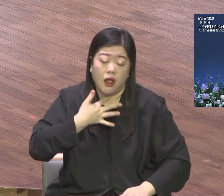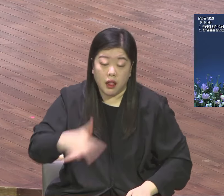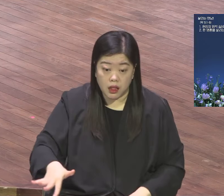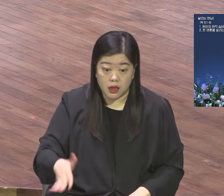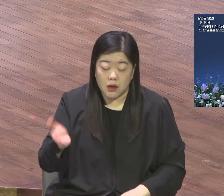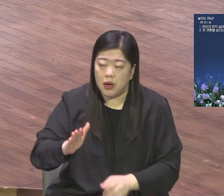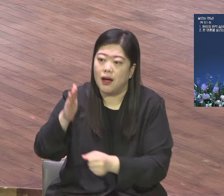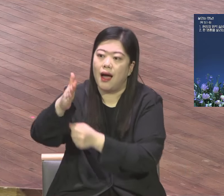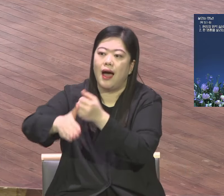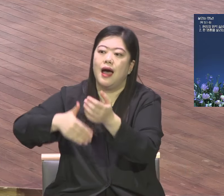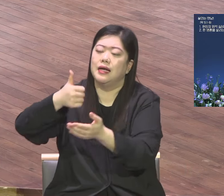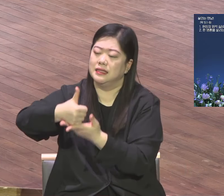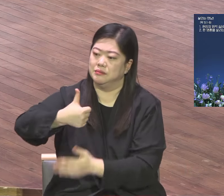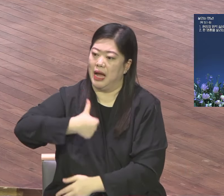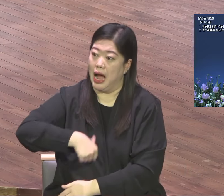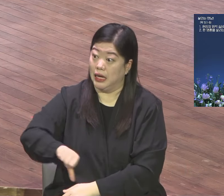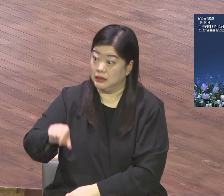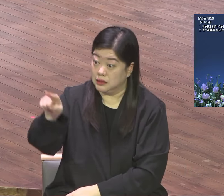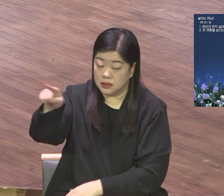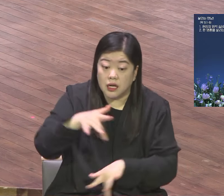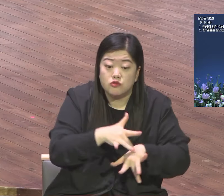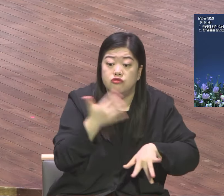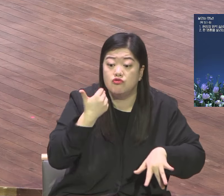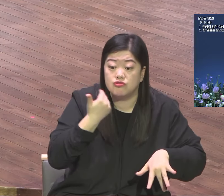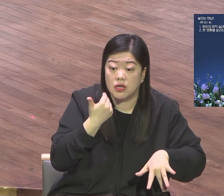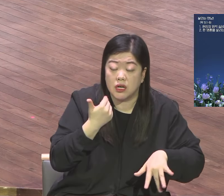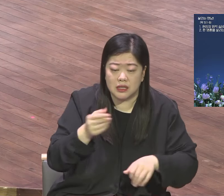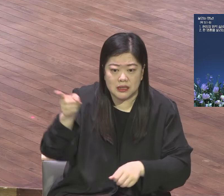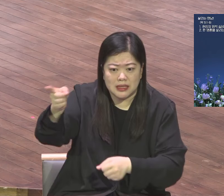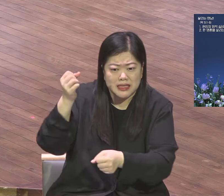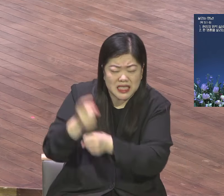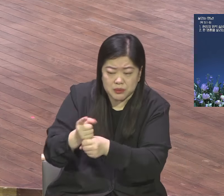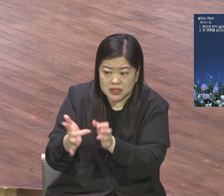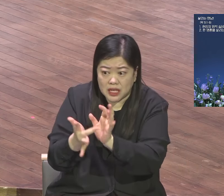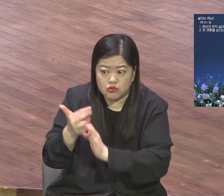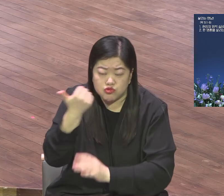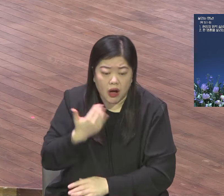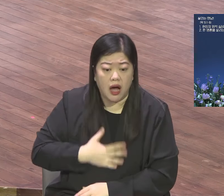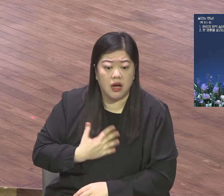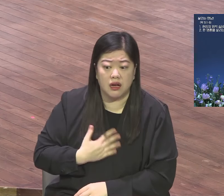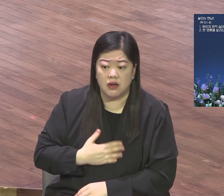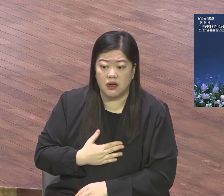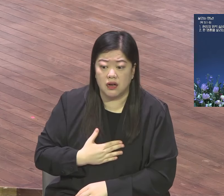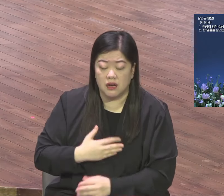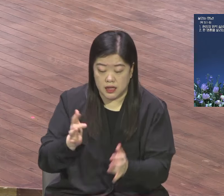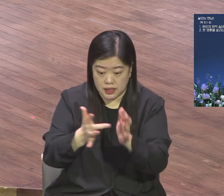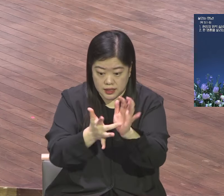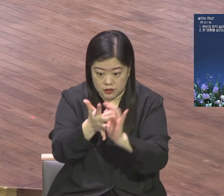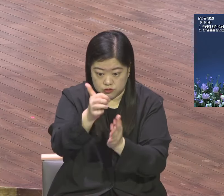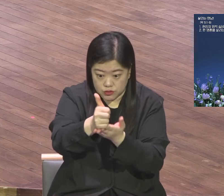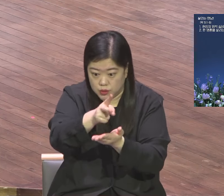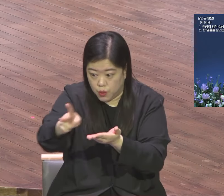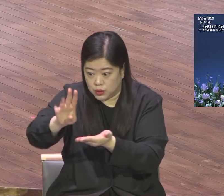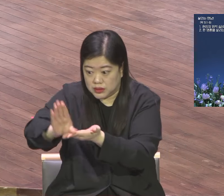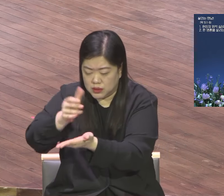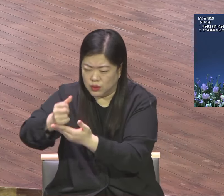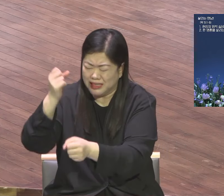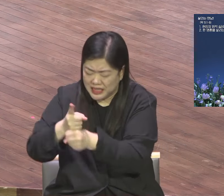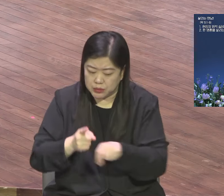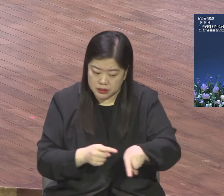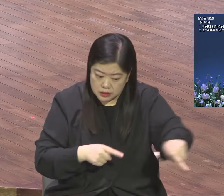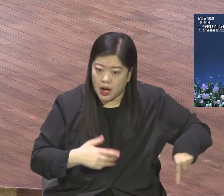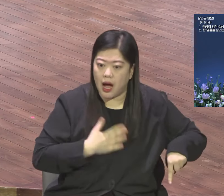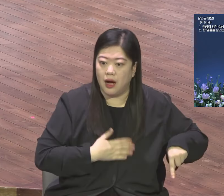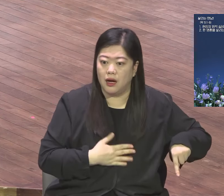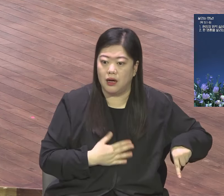하며 사용하는데 다시 말해서 귀신들이 누구요? 예수님이 그리스도를 아신 거예요. 예수님이 그리스도를 알았어. 지금